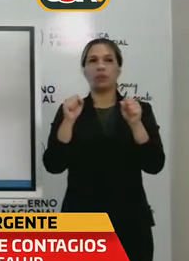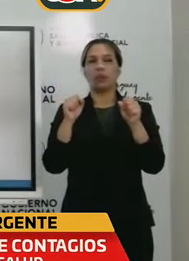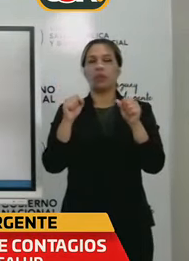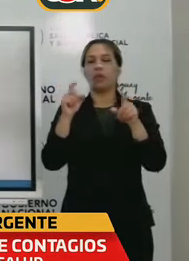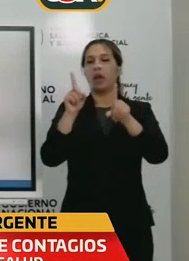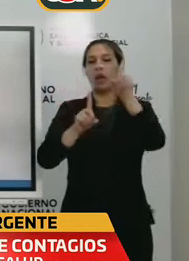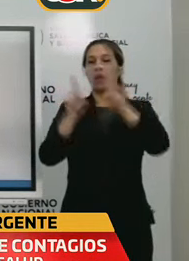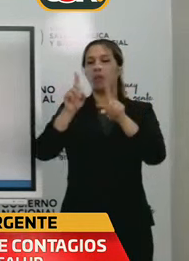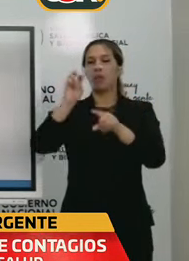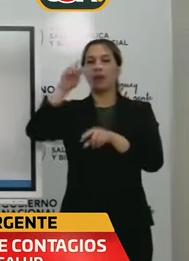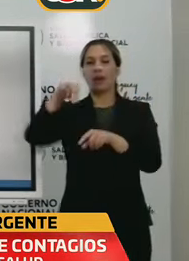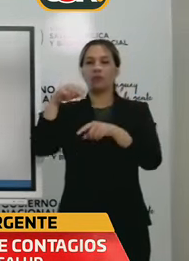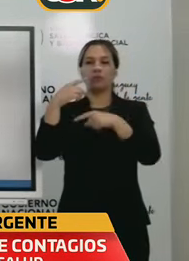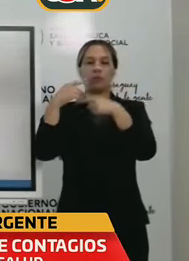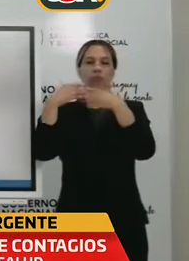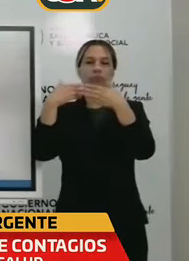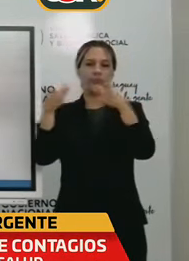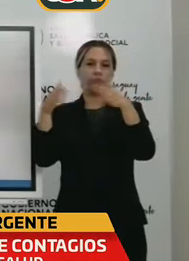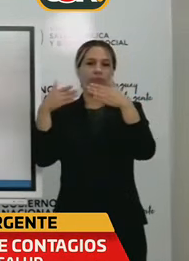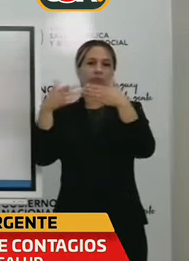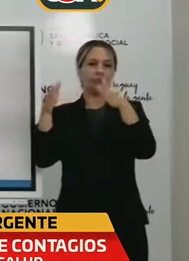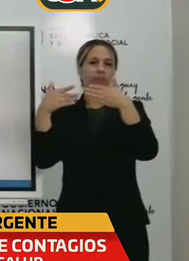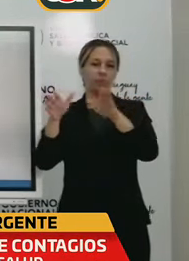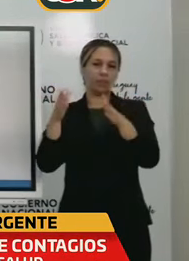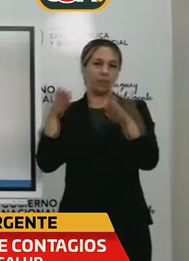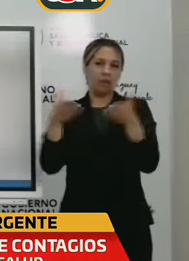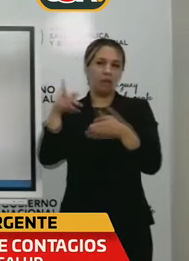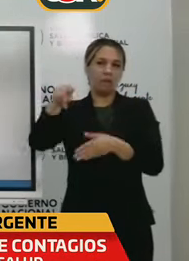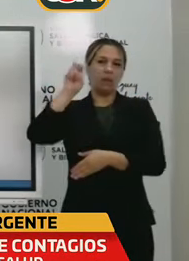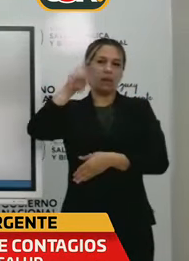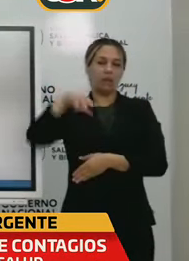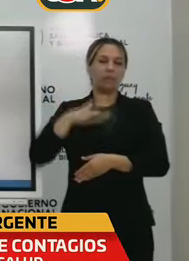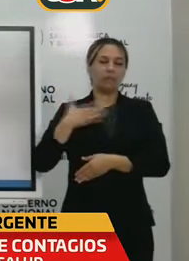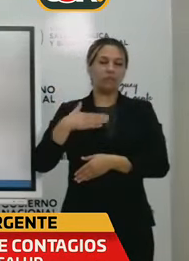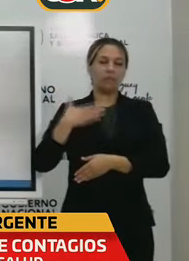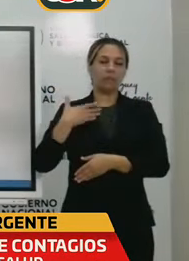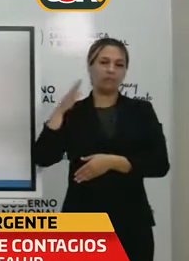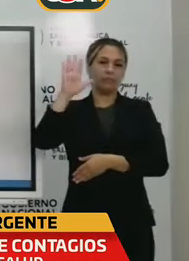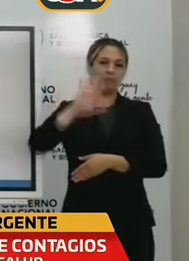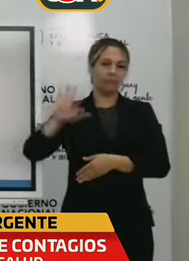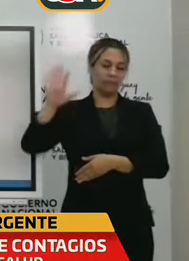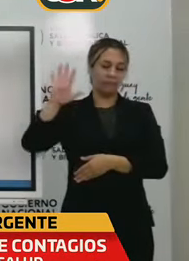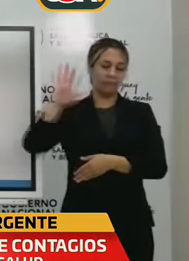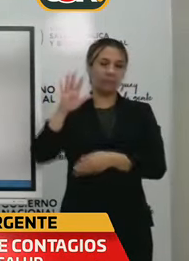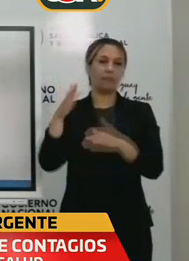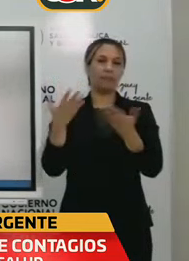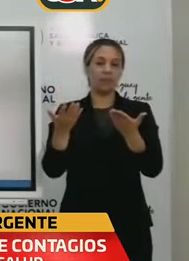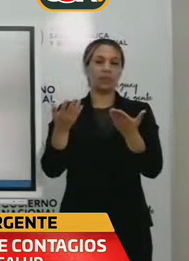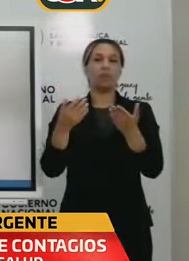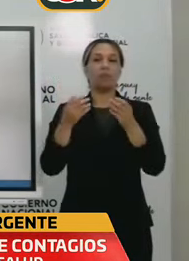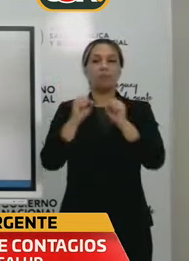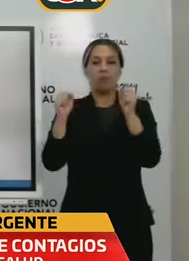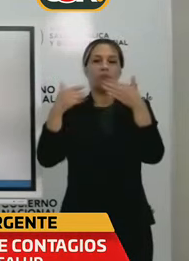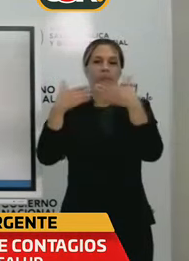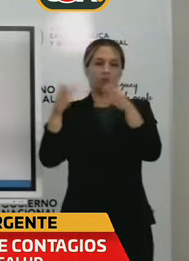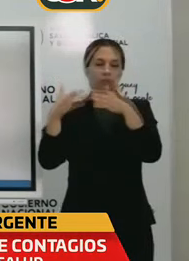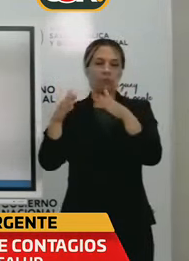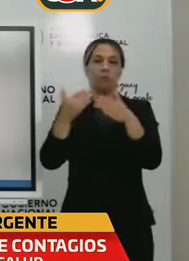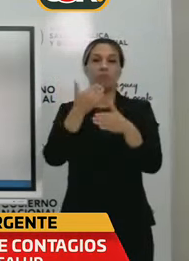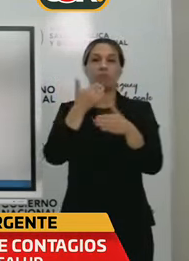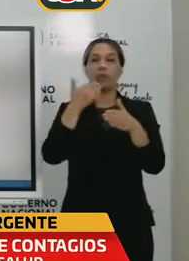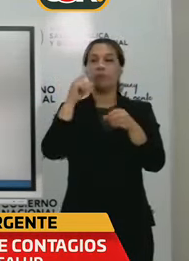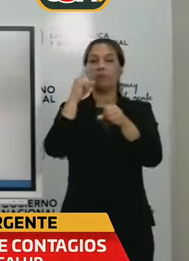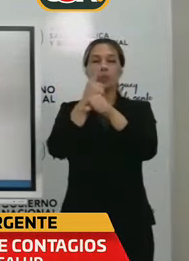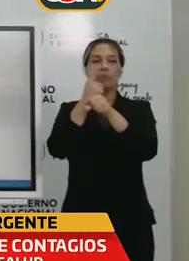desescalar algunas medidas, ¿verdad? Principalmente para las necesidades que están reclamando de la ciudad de Encarnación. Pero si vemos el gran